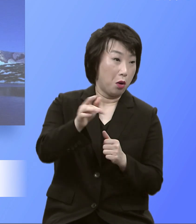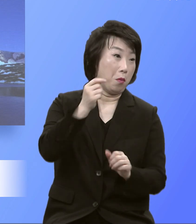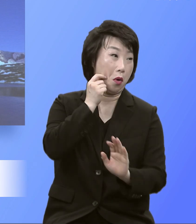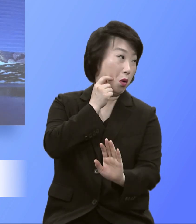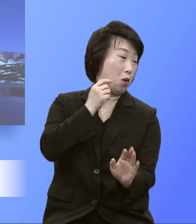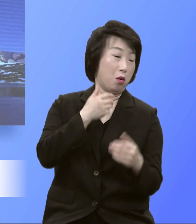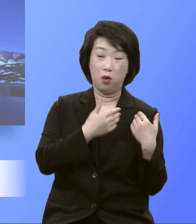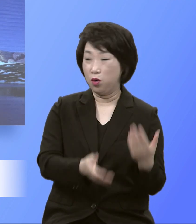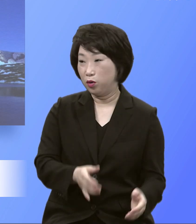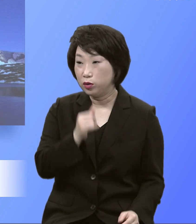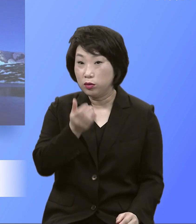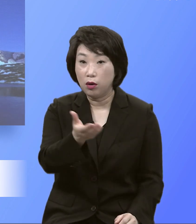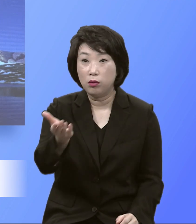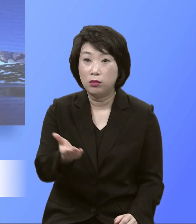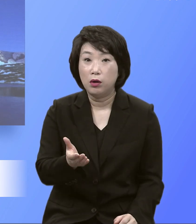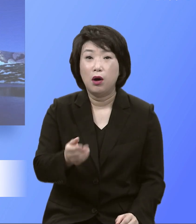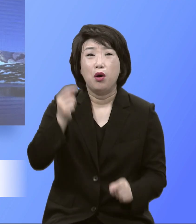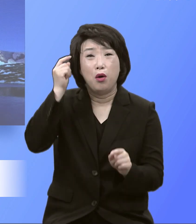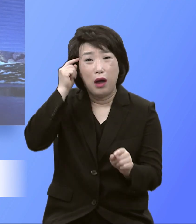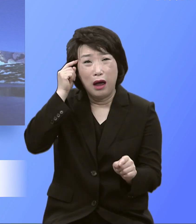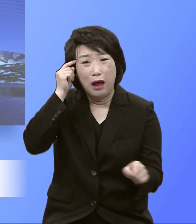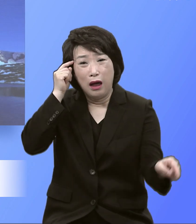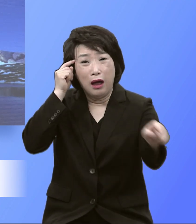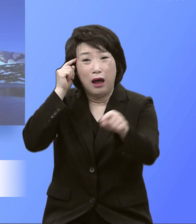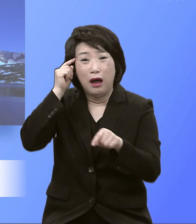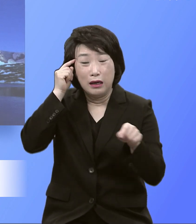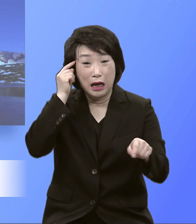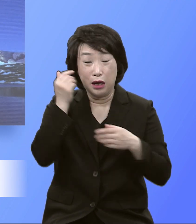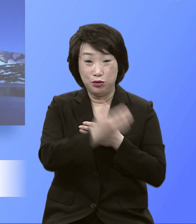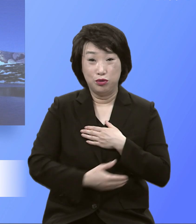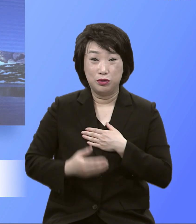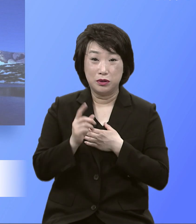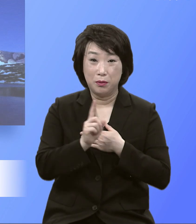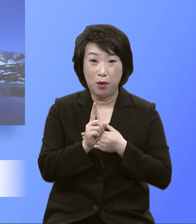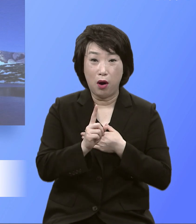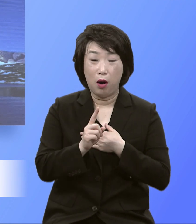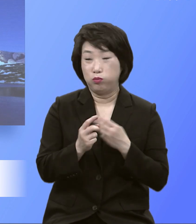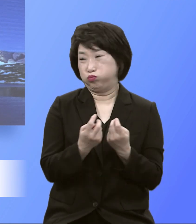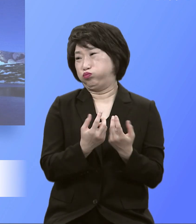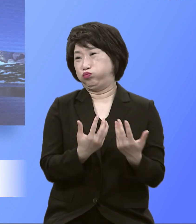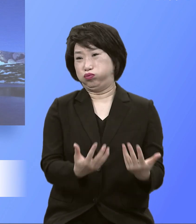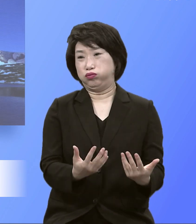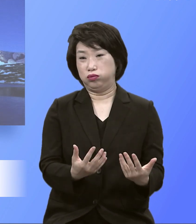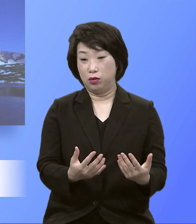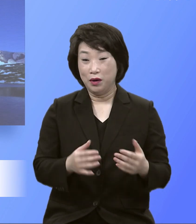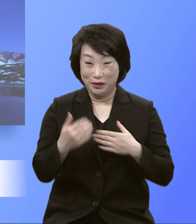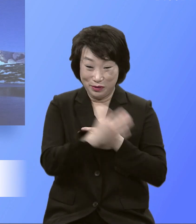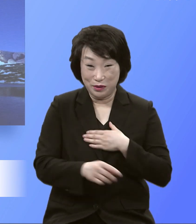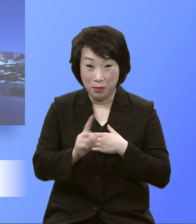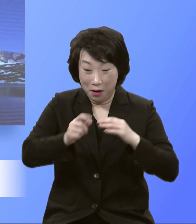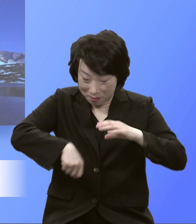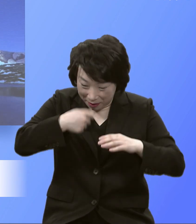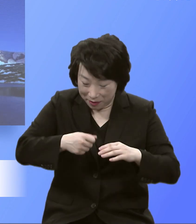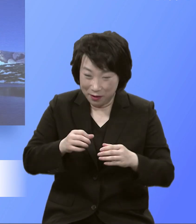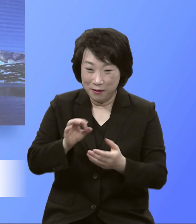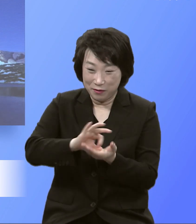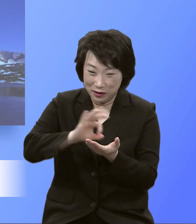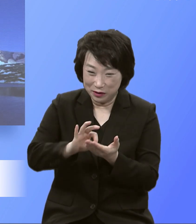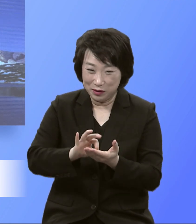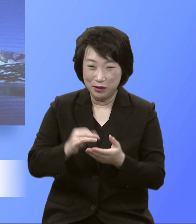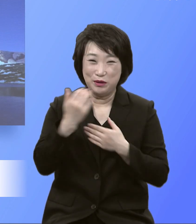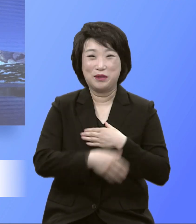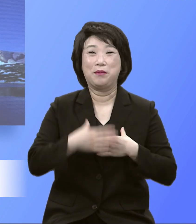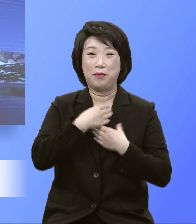와야 하지도 않고 왜 그러느냐? 육신은 아무것도 없어요. 밥이나 먹고 돈이나 쓰고 저만